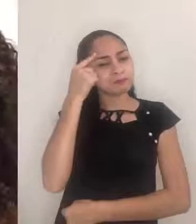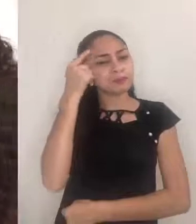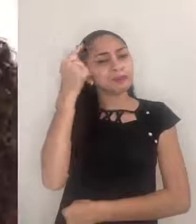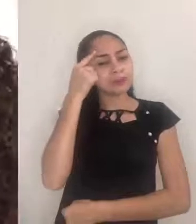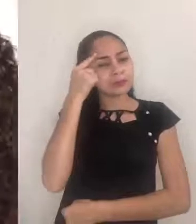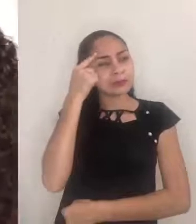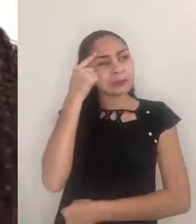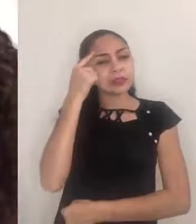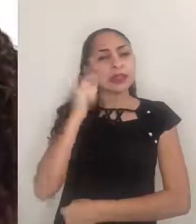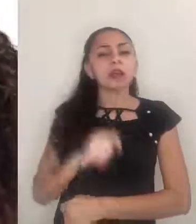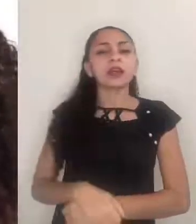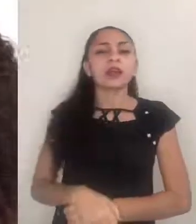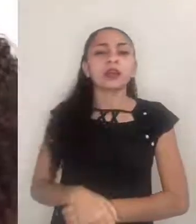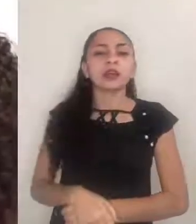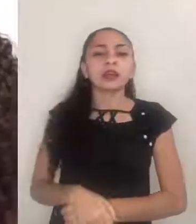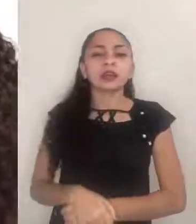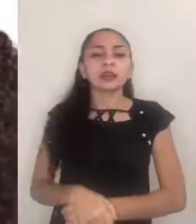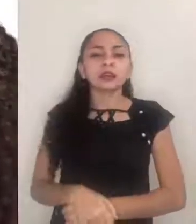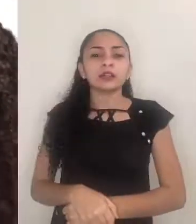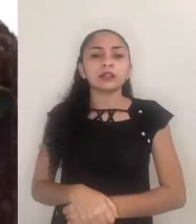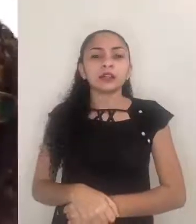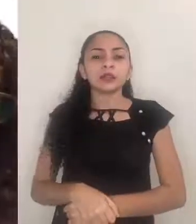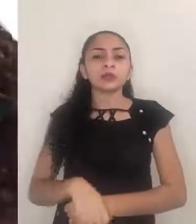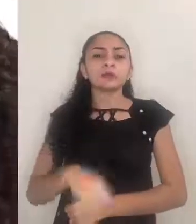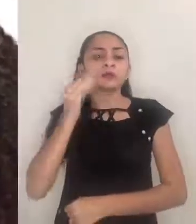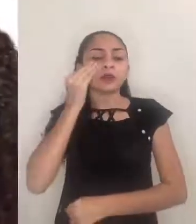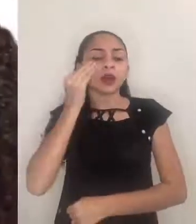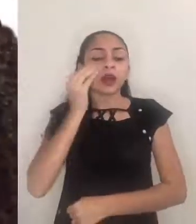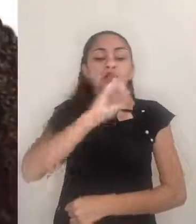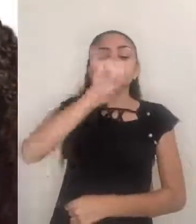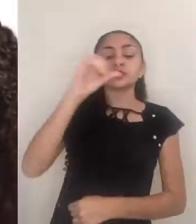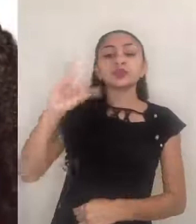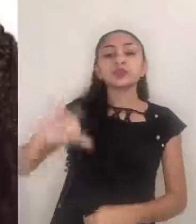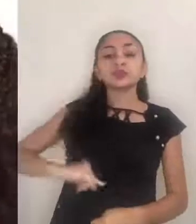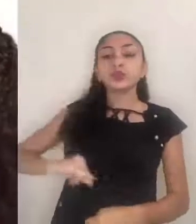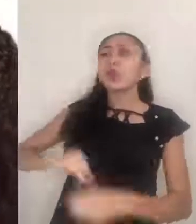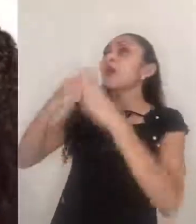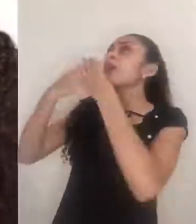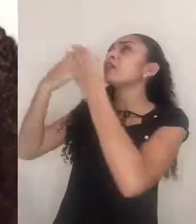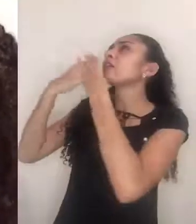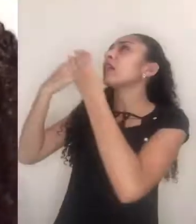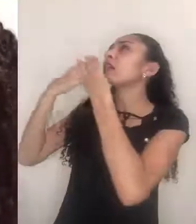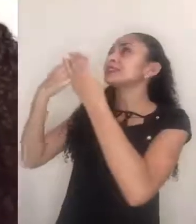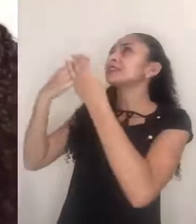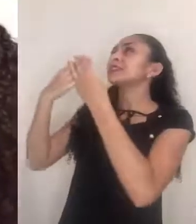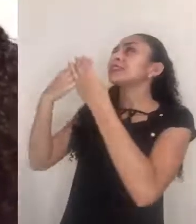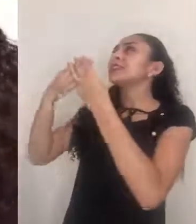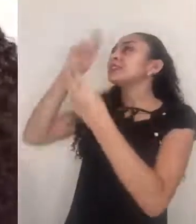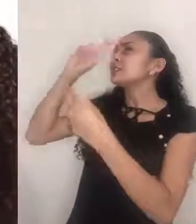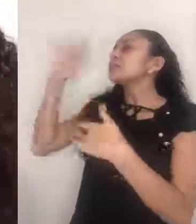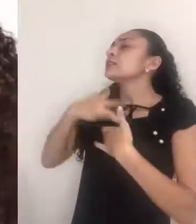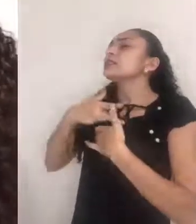muito interessante, a gente observa também logo abaixo no versículo 6. Jó confessa, que agora